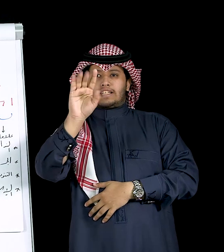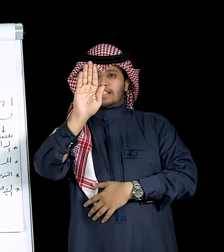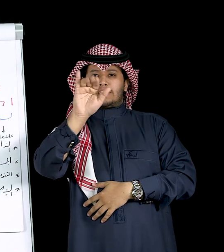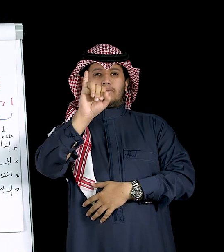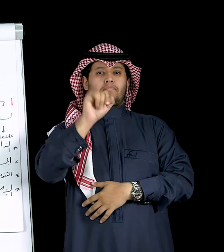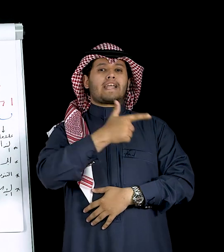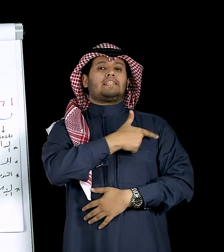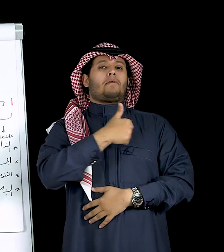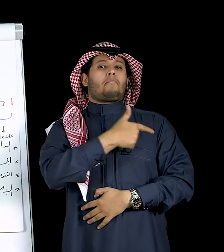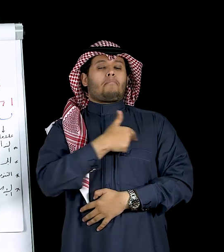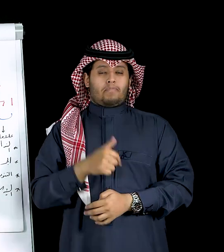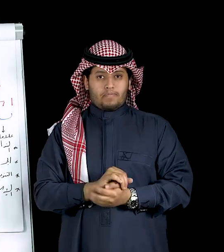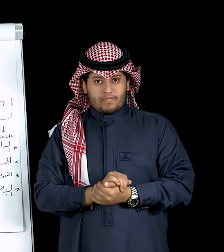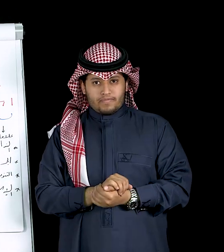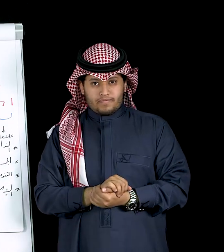الأسماء،